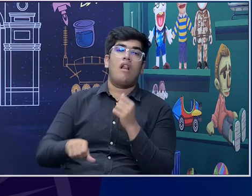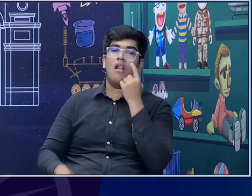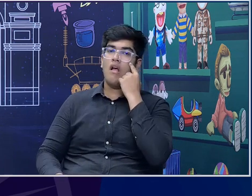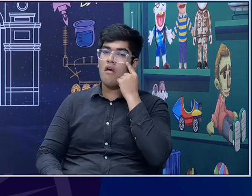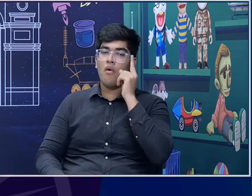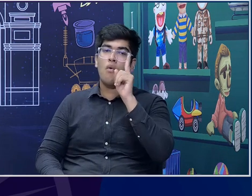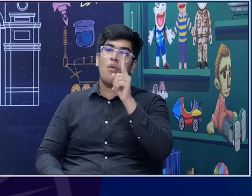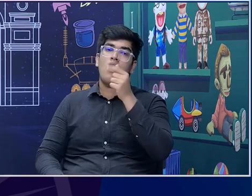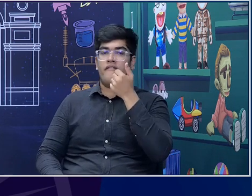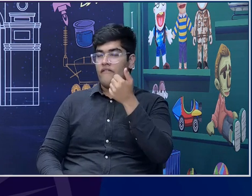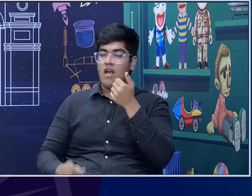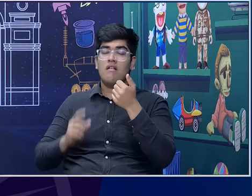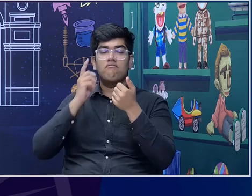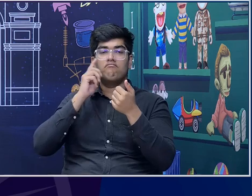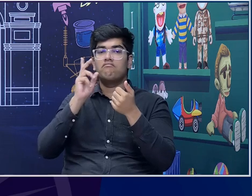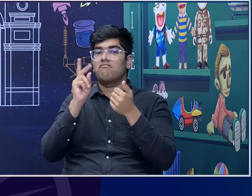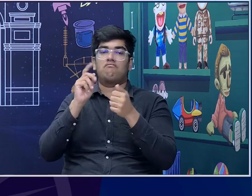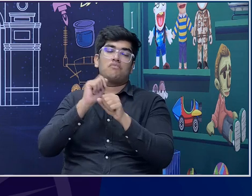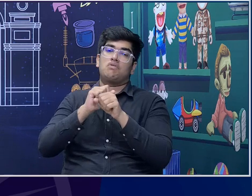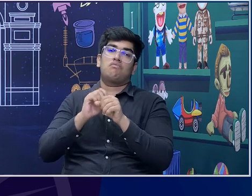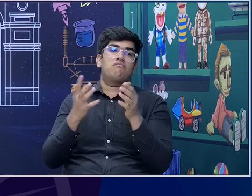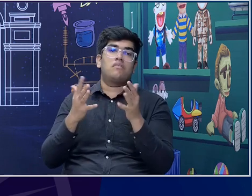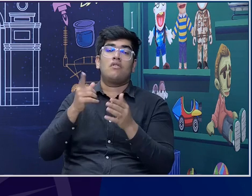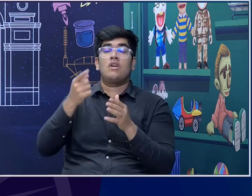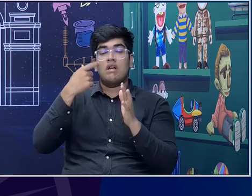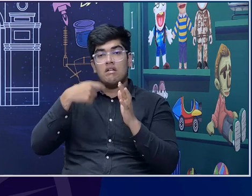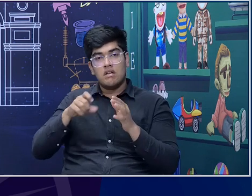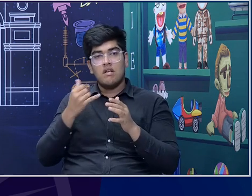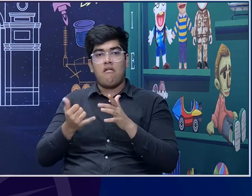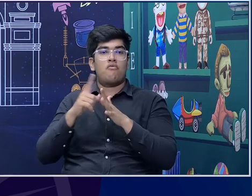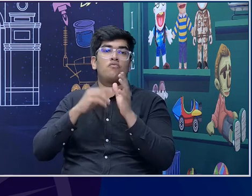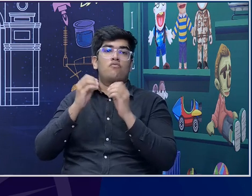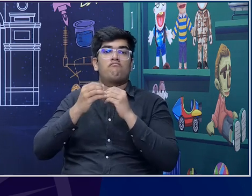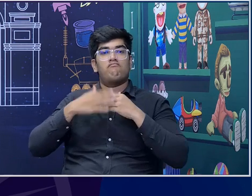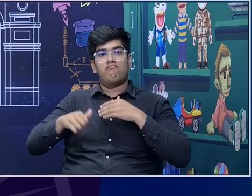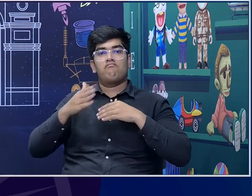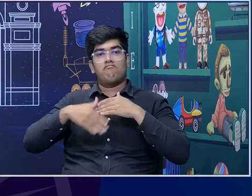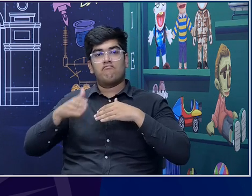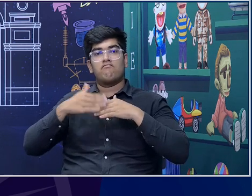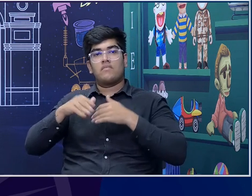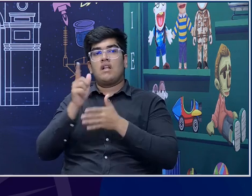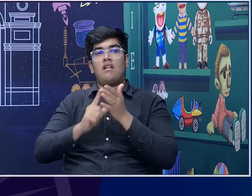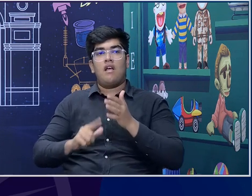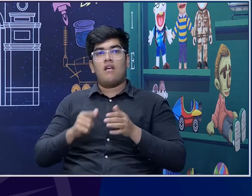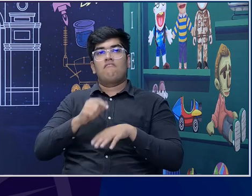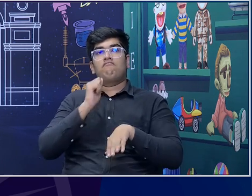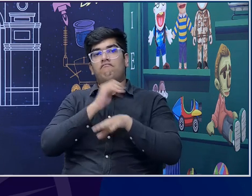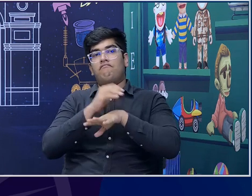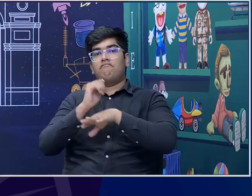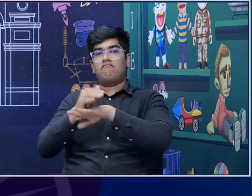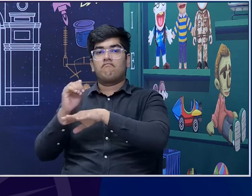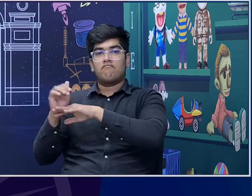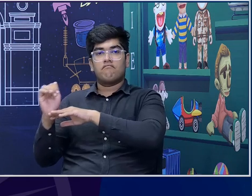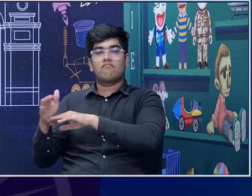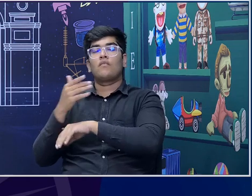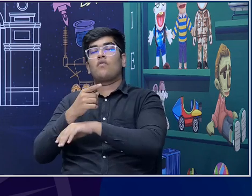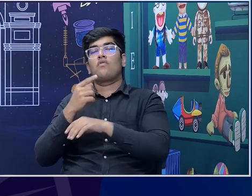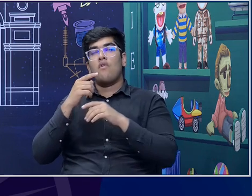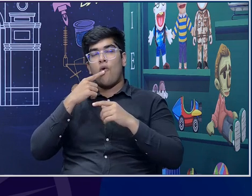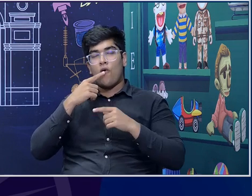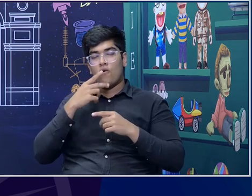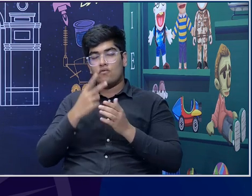लेकिन आपने देखा बचो तब से अब तक भी वो ये काम सब कर रहे हैं और अपनी जान की परवा ना करते हुए उन्होंने